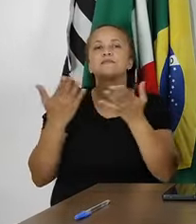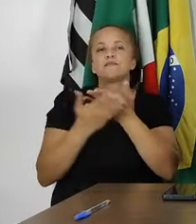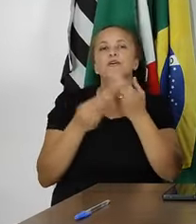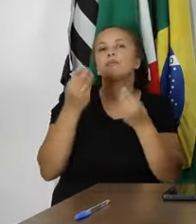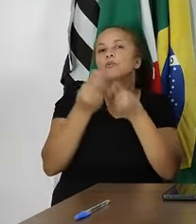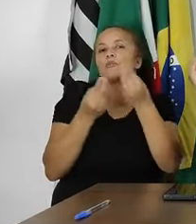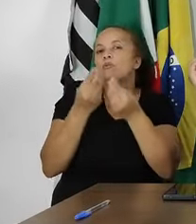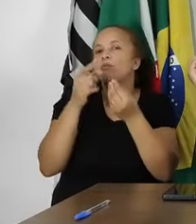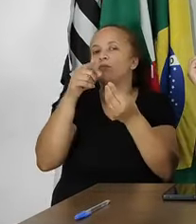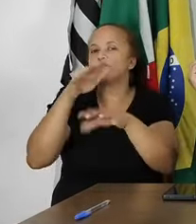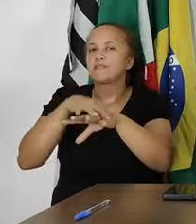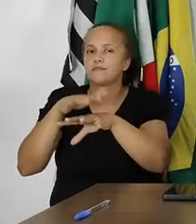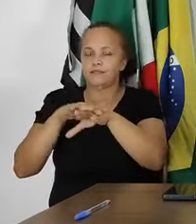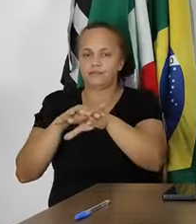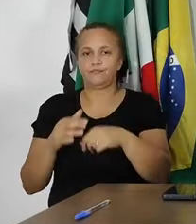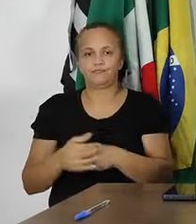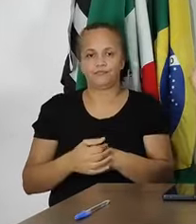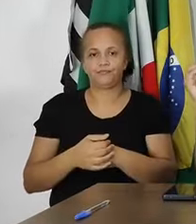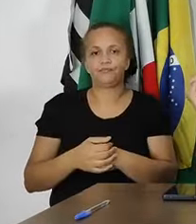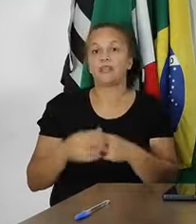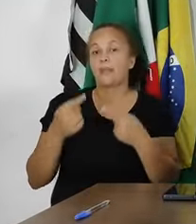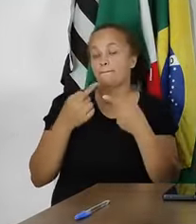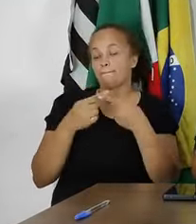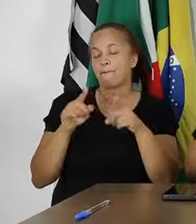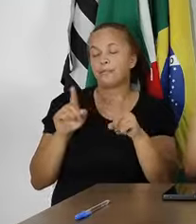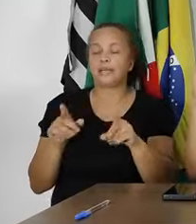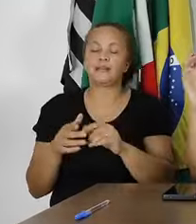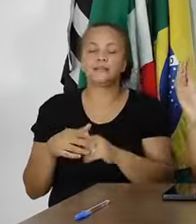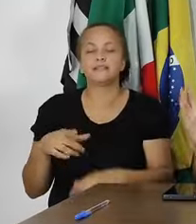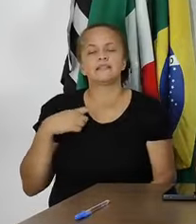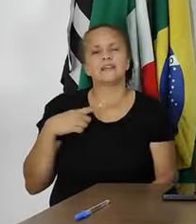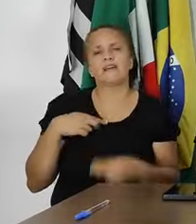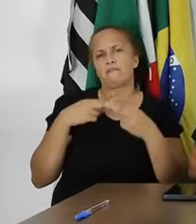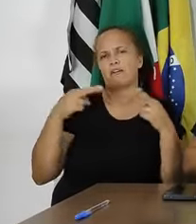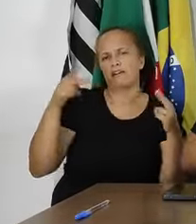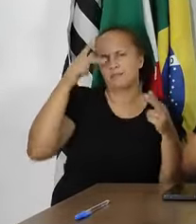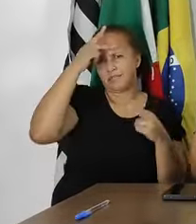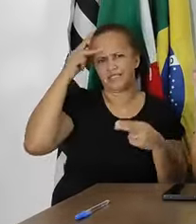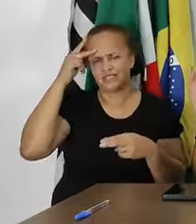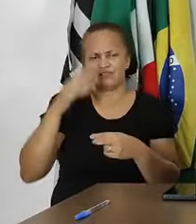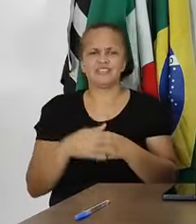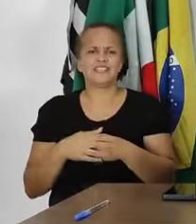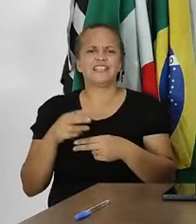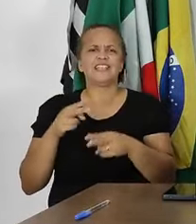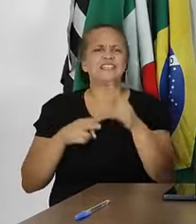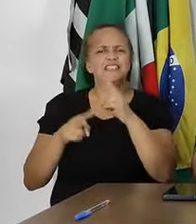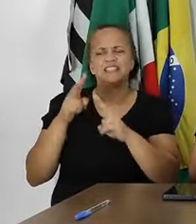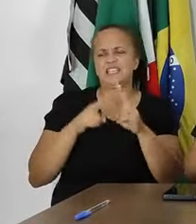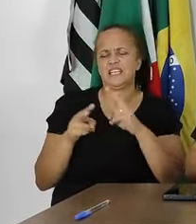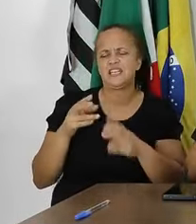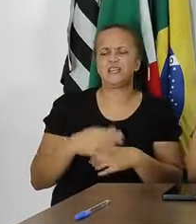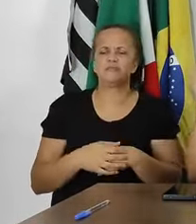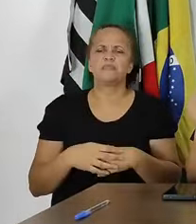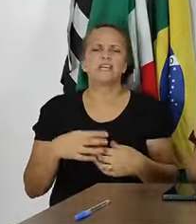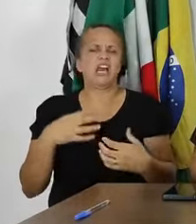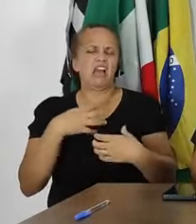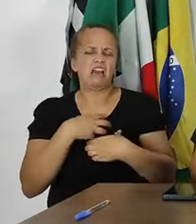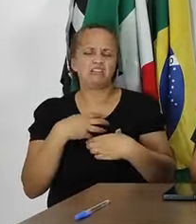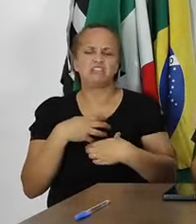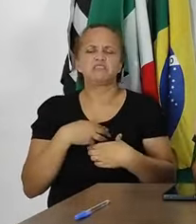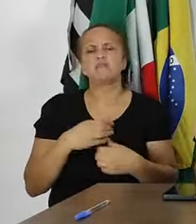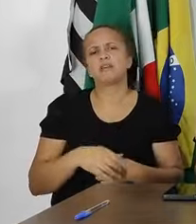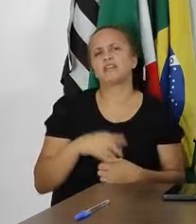muitas vezes nós ficamos presos no que nós achamos, nos nossos conceitos, naquilo que nós sentimos e não renovamos